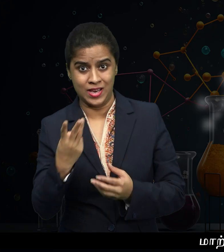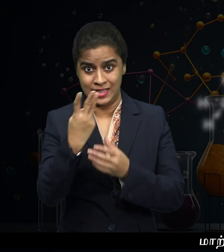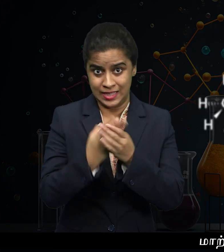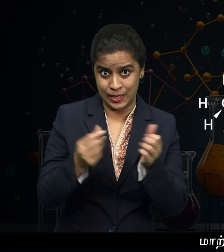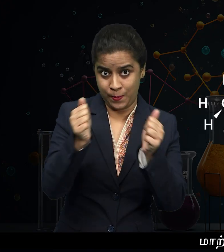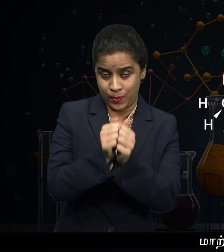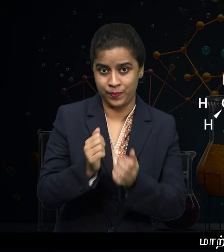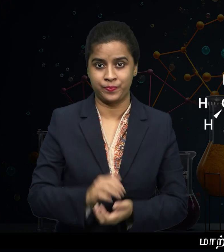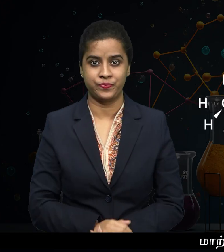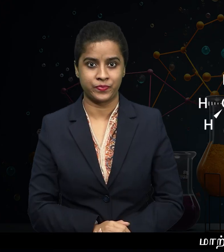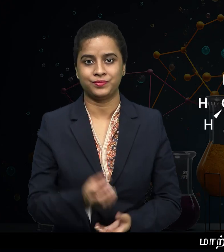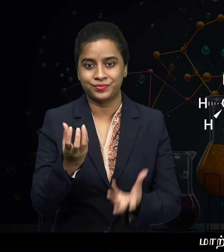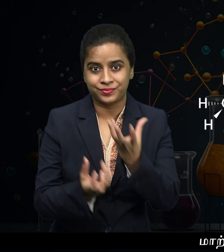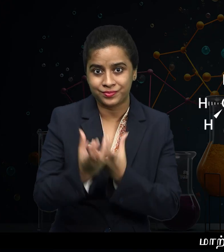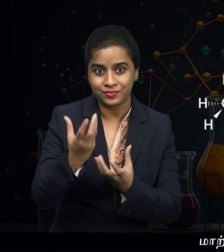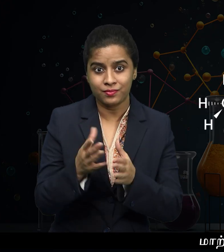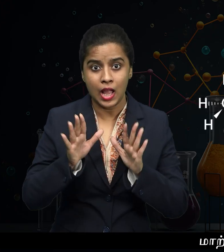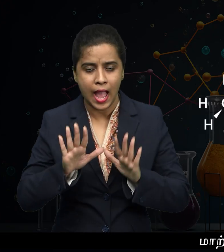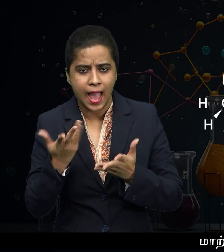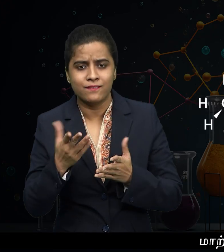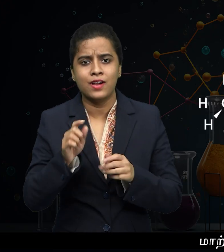மாற்று எதிர்வினை,